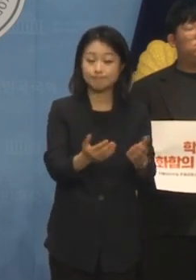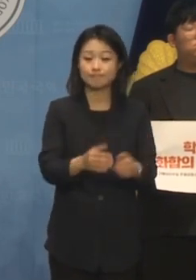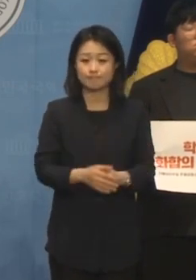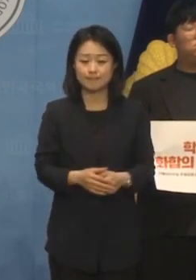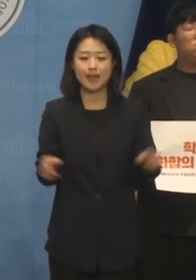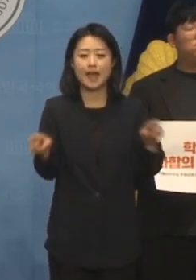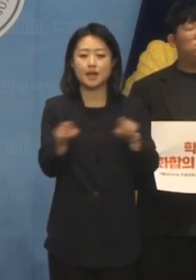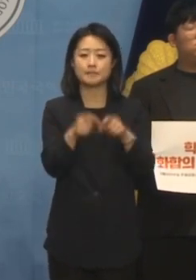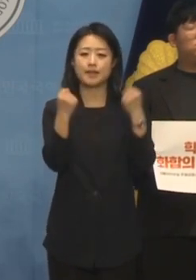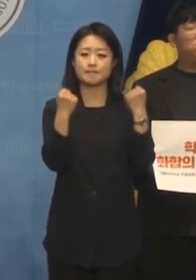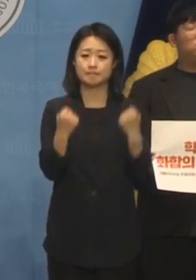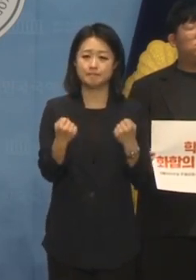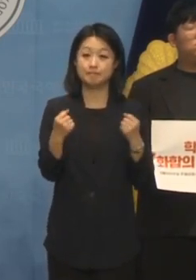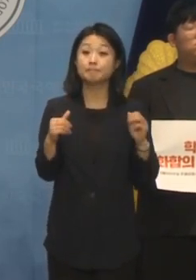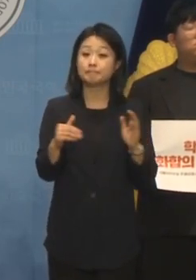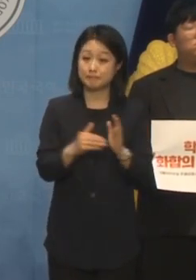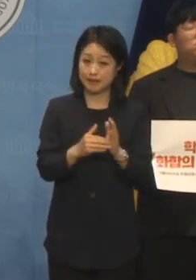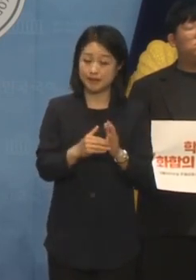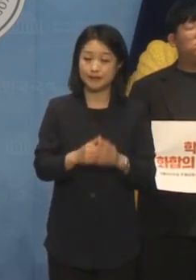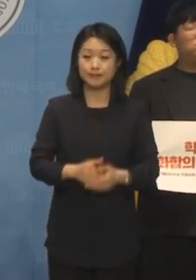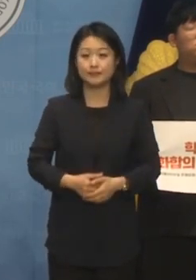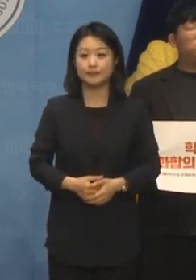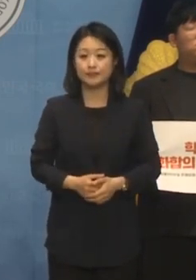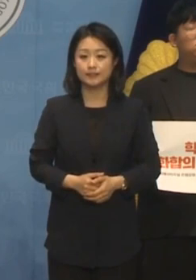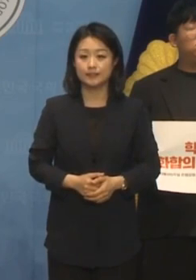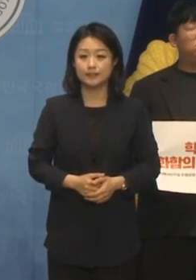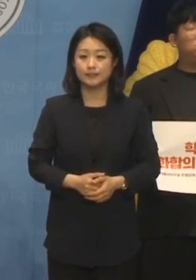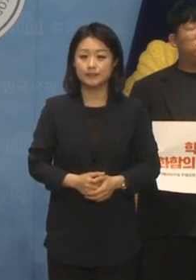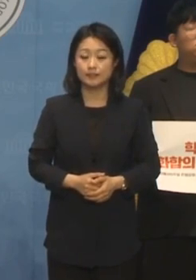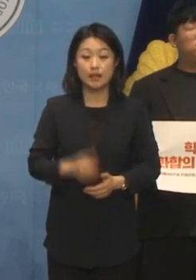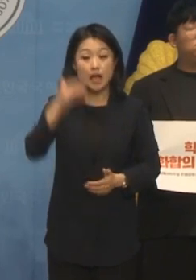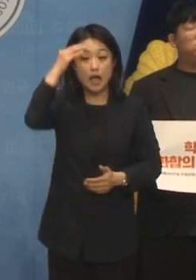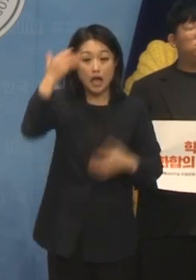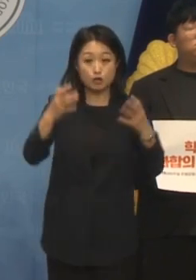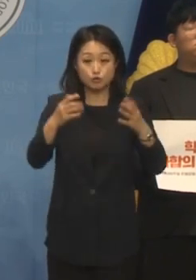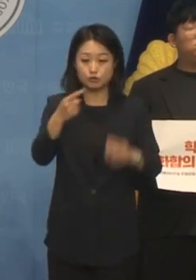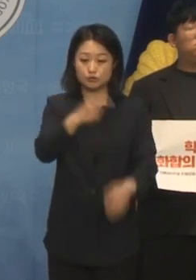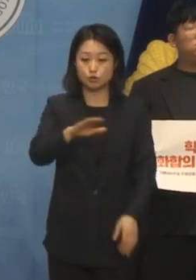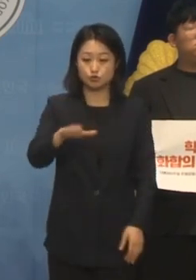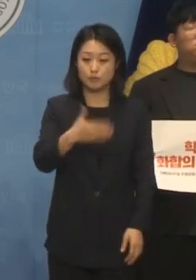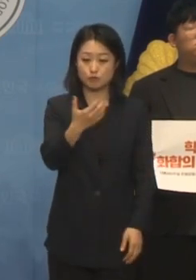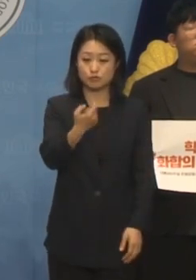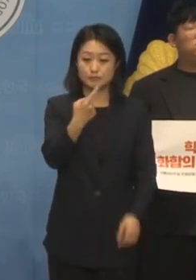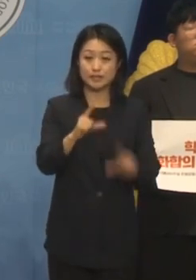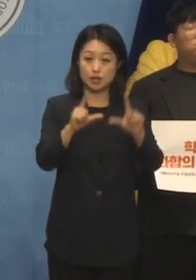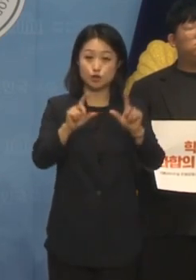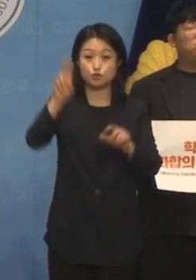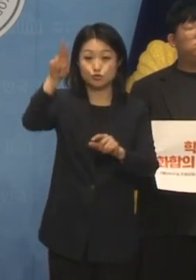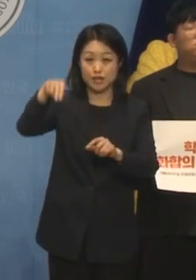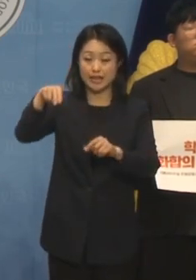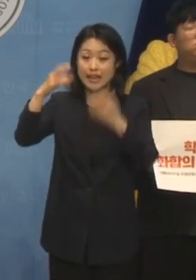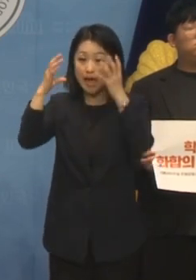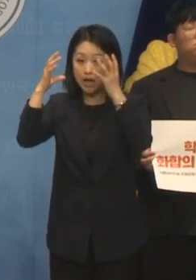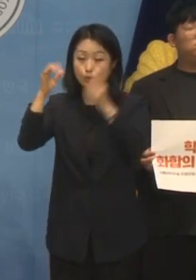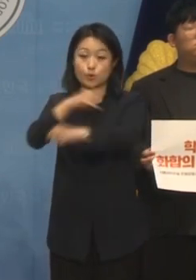당사자들과 함께 섰습니다. 사실은 우리나라는 1991년에 유엔